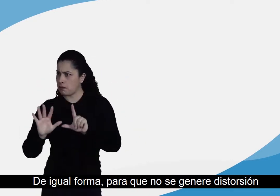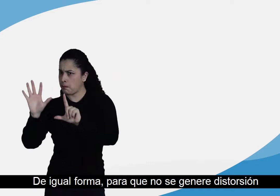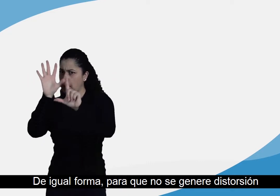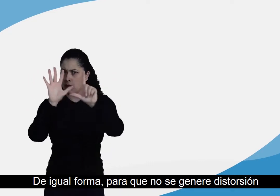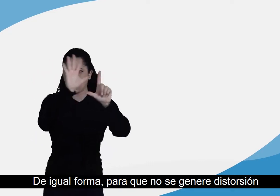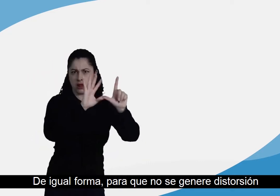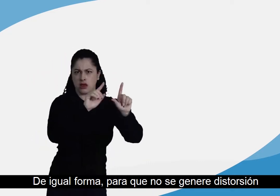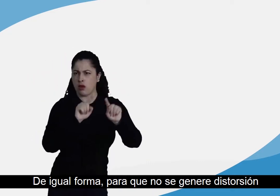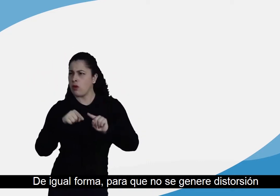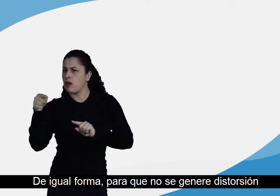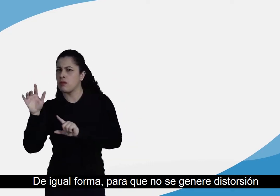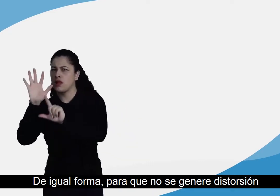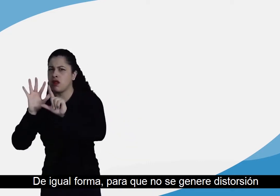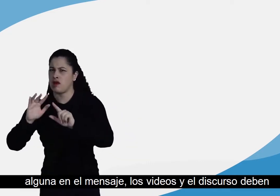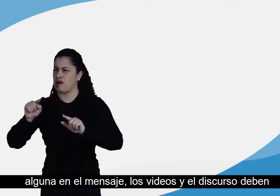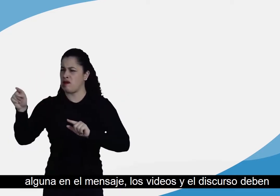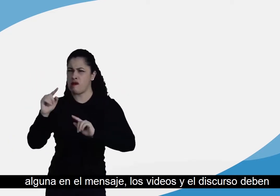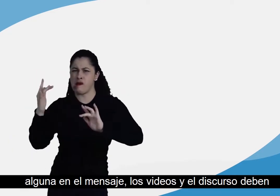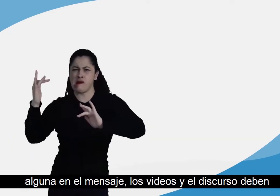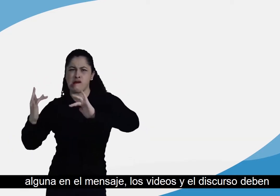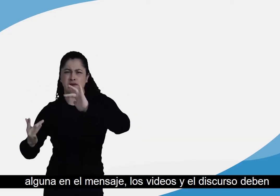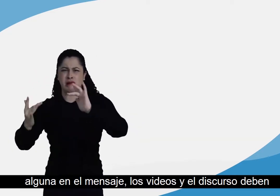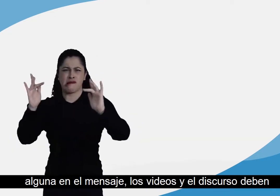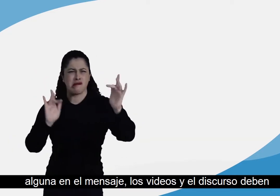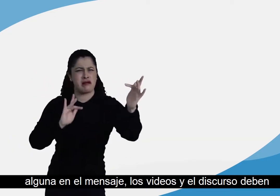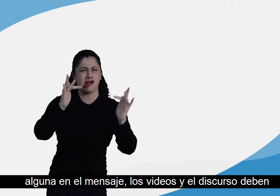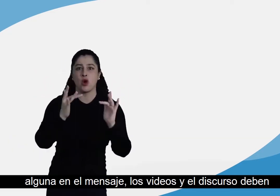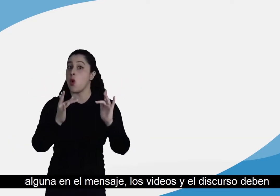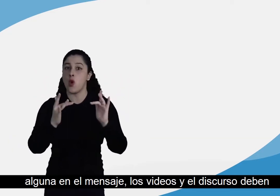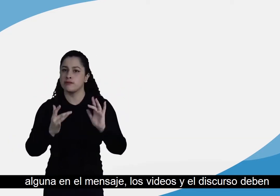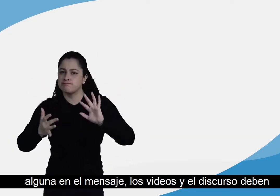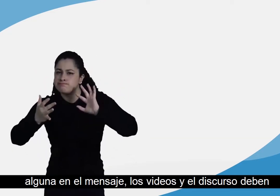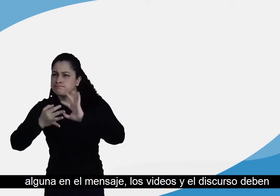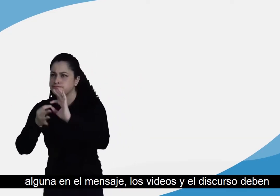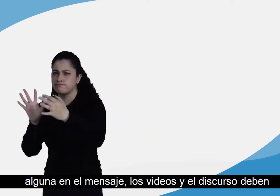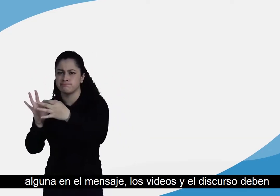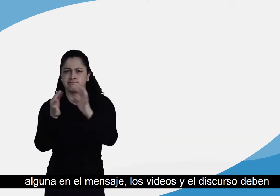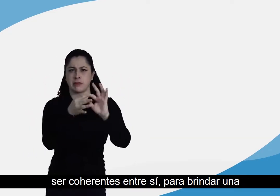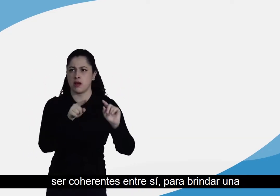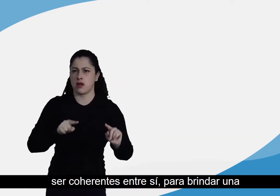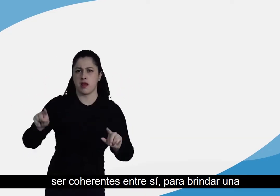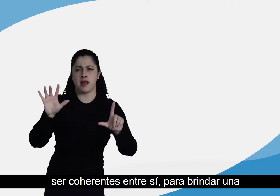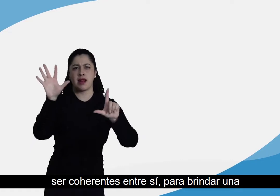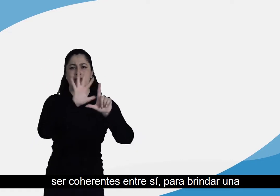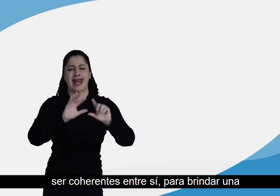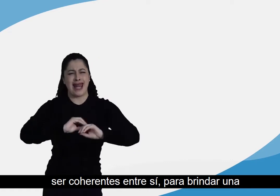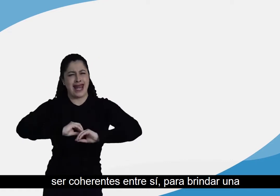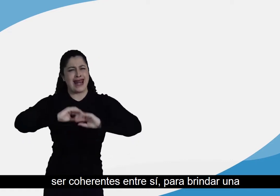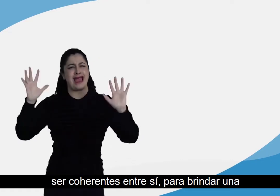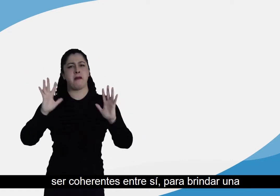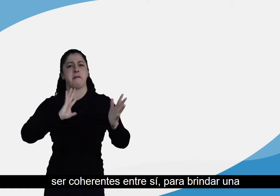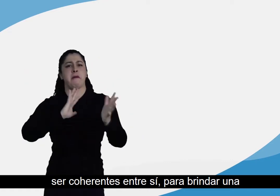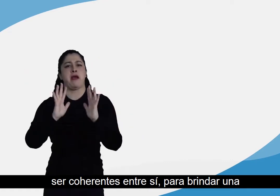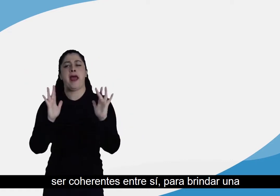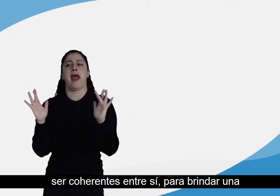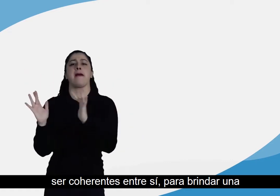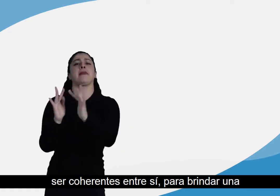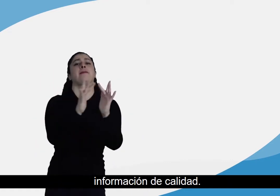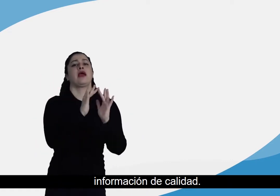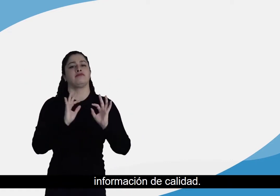distorsión alguna en los mensajes, los videos y el discurso deben ser coherentes entre sí para brindar una información de calidad.